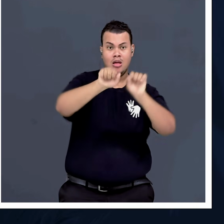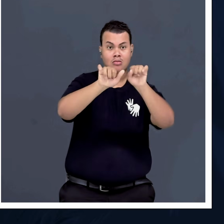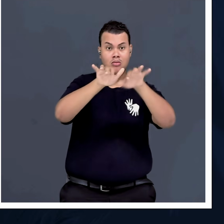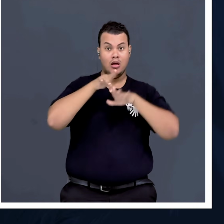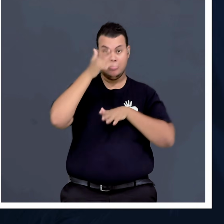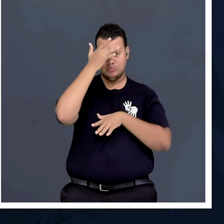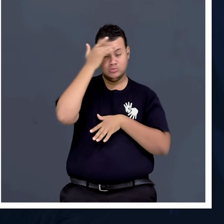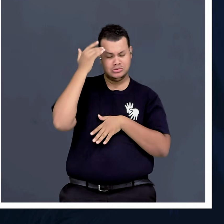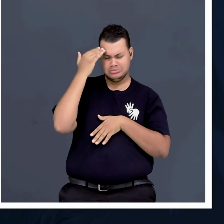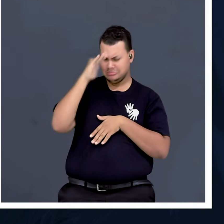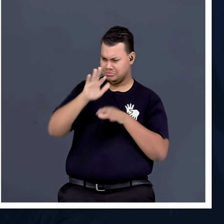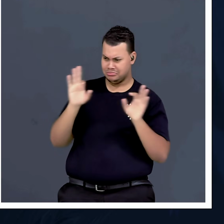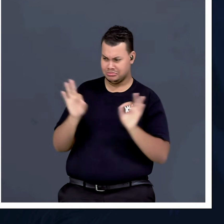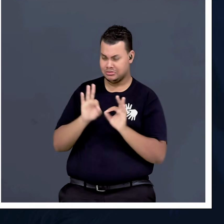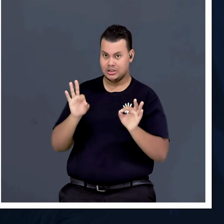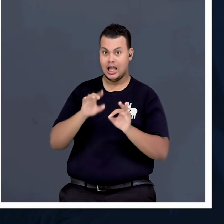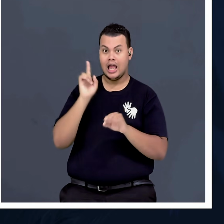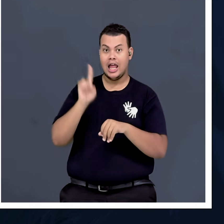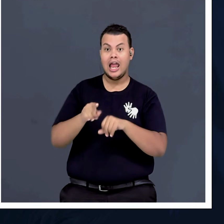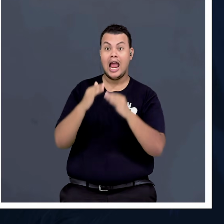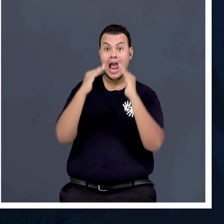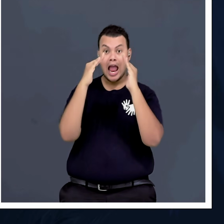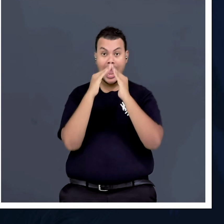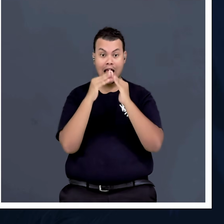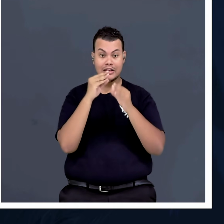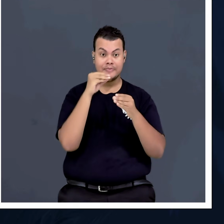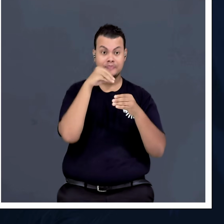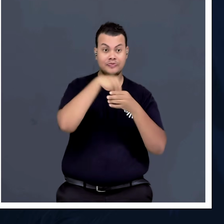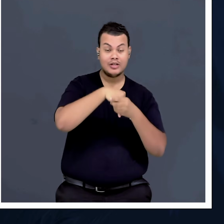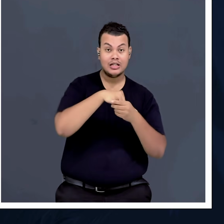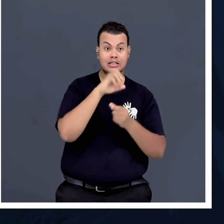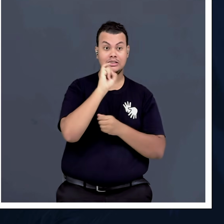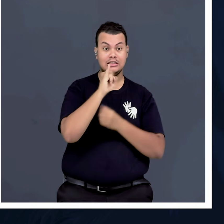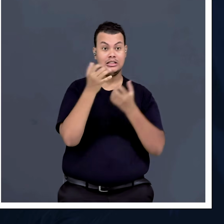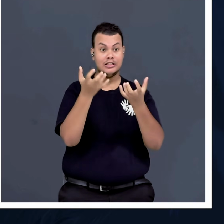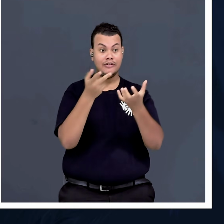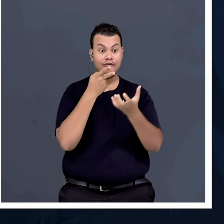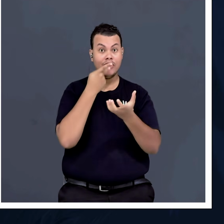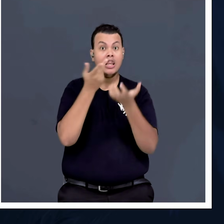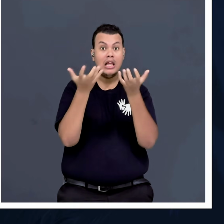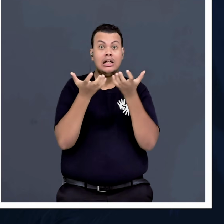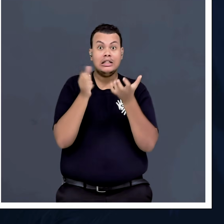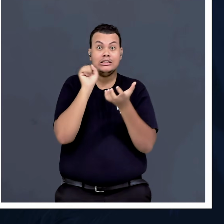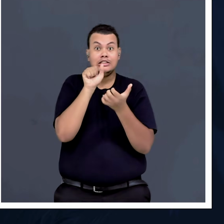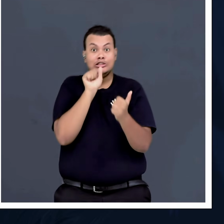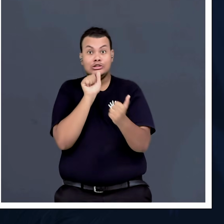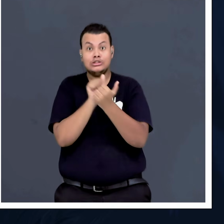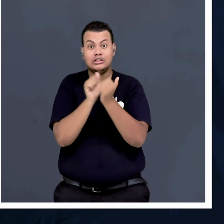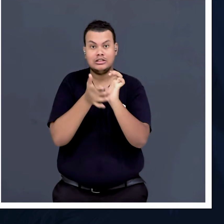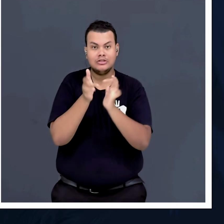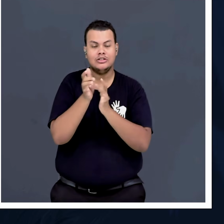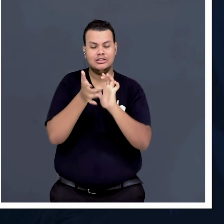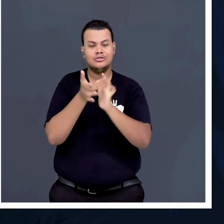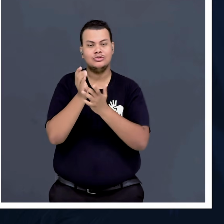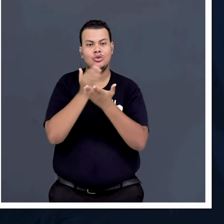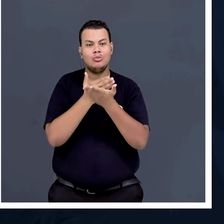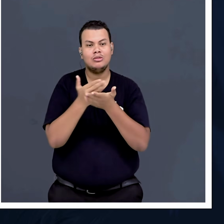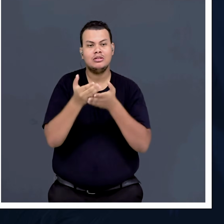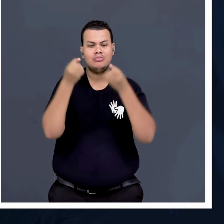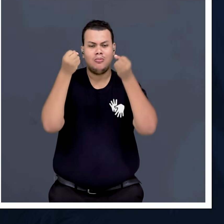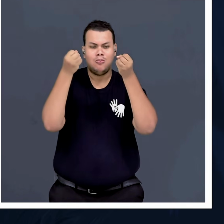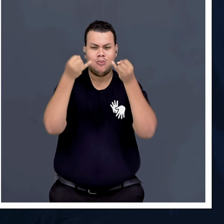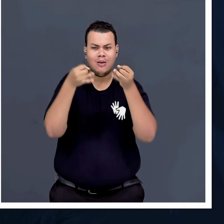entendia, era em casa, investindo tempo em quem tinha dito sim a estar ao lado dele, que ele explicava